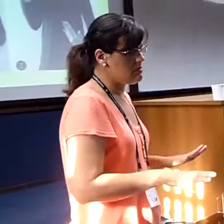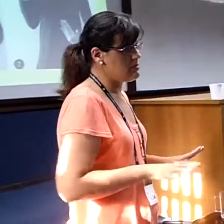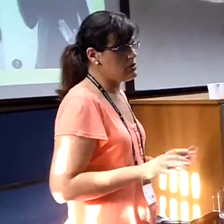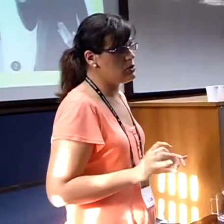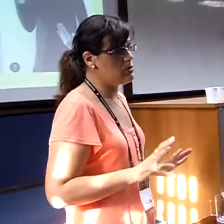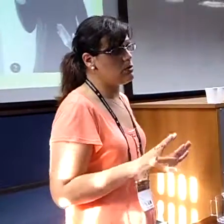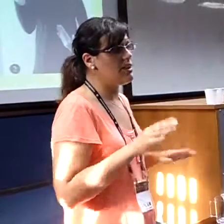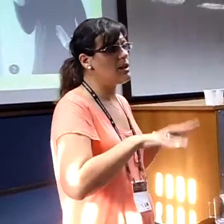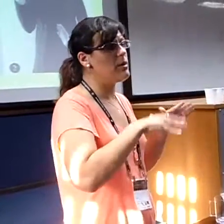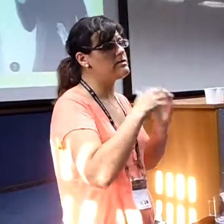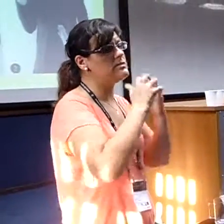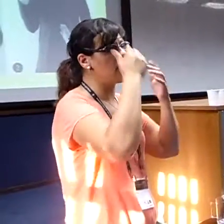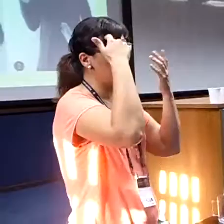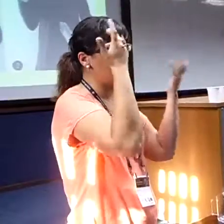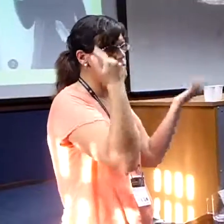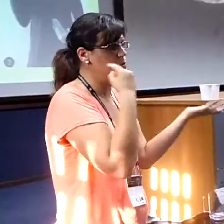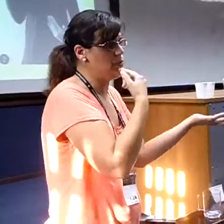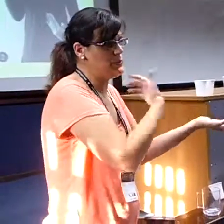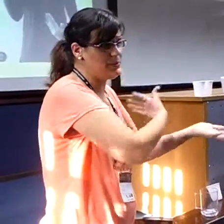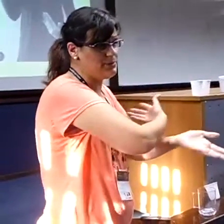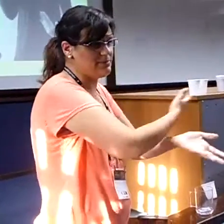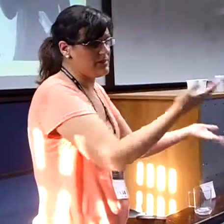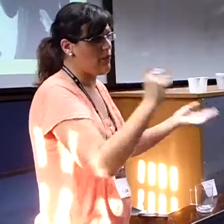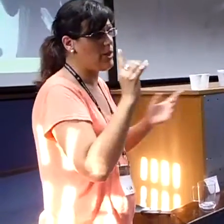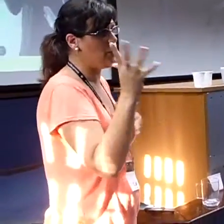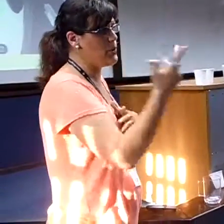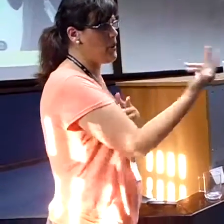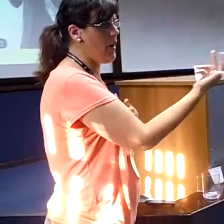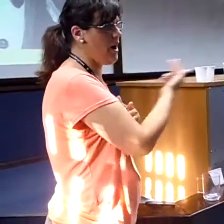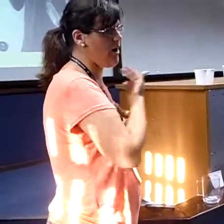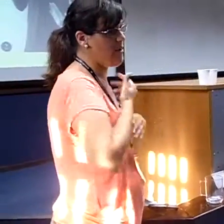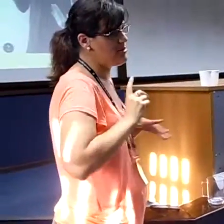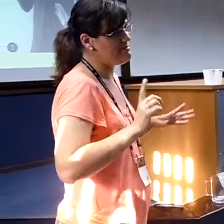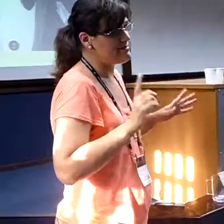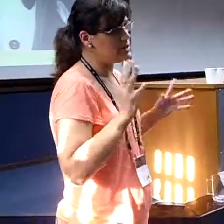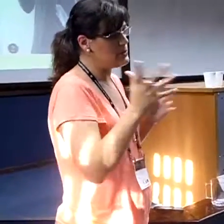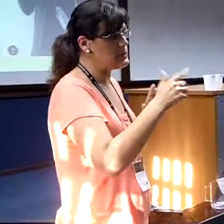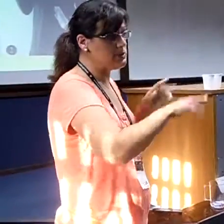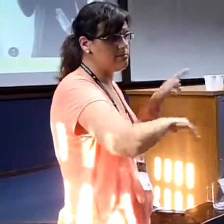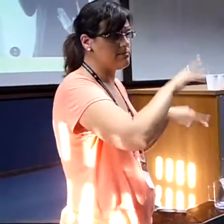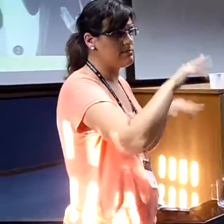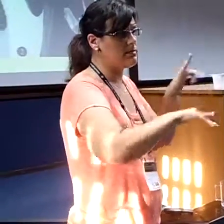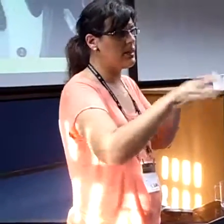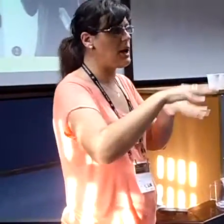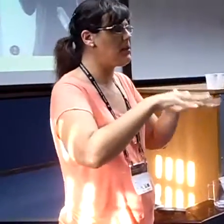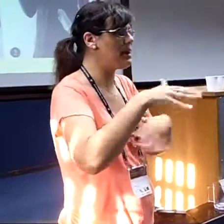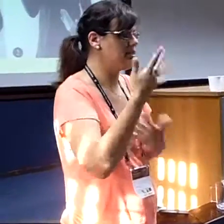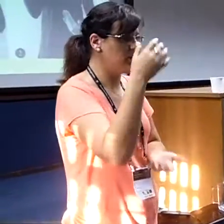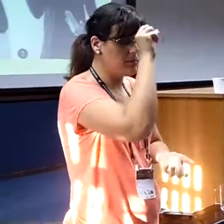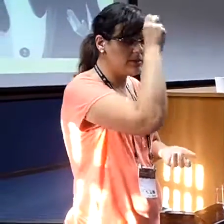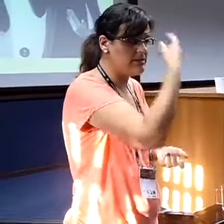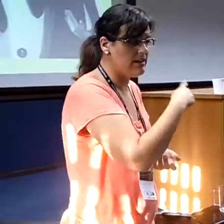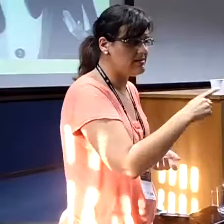Né? Depende. Depende de cada um surdo. Né? As pessoas não são todas iguais. Depende